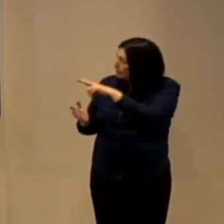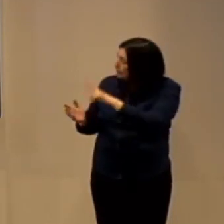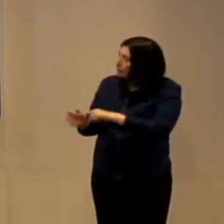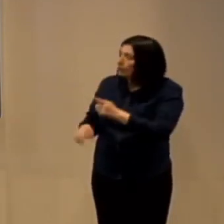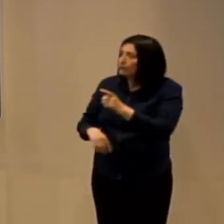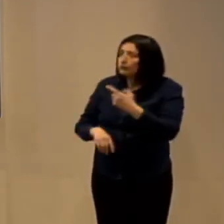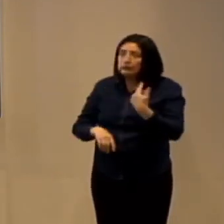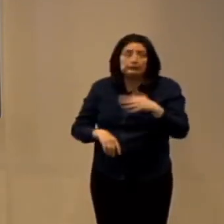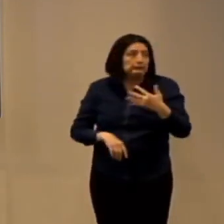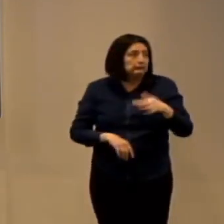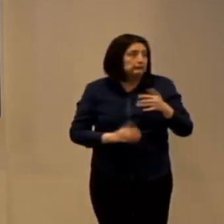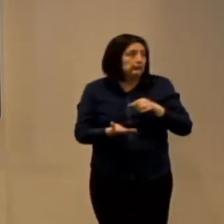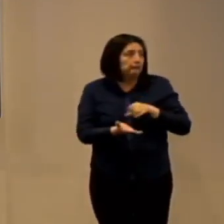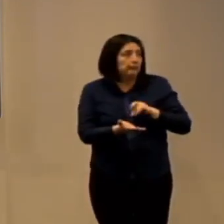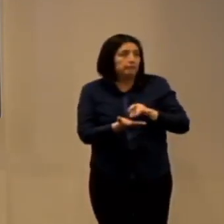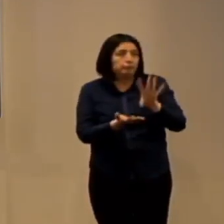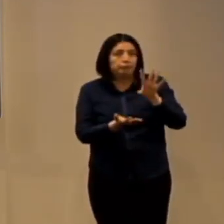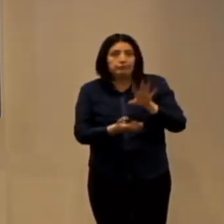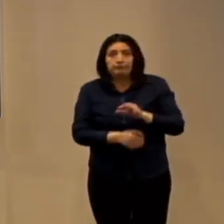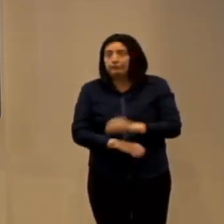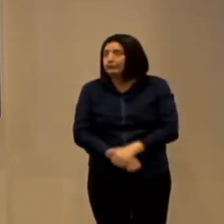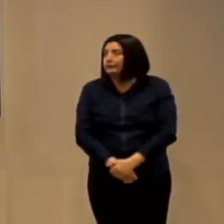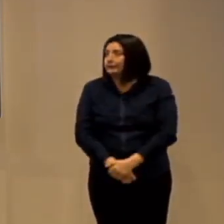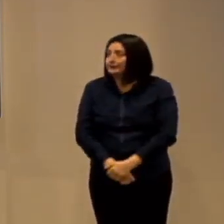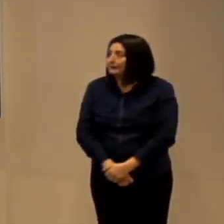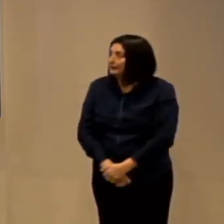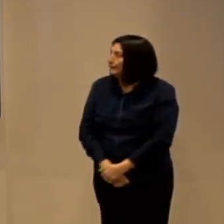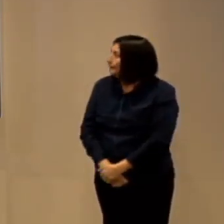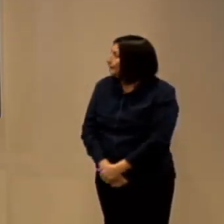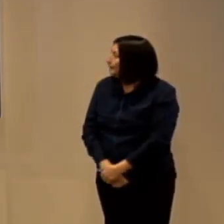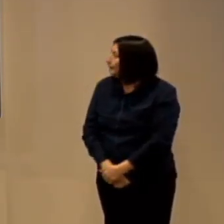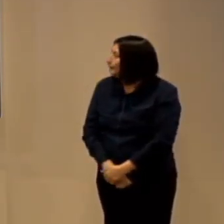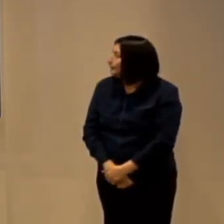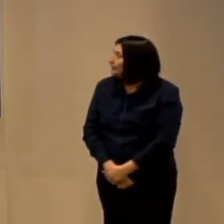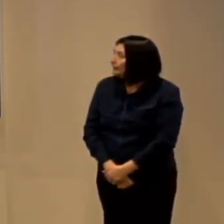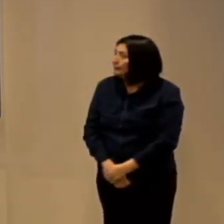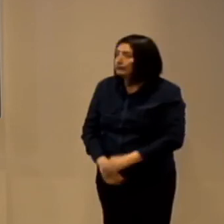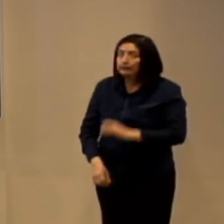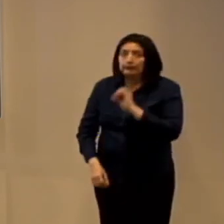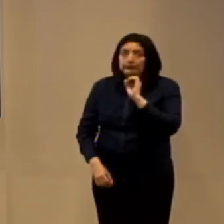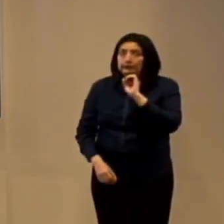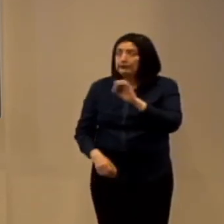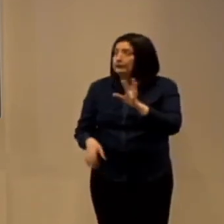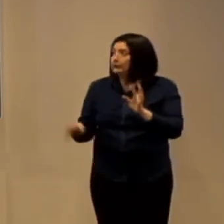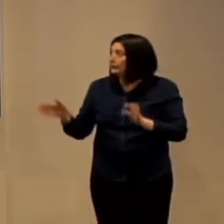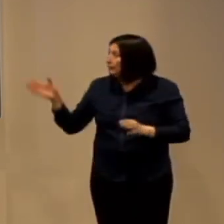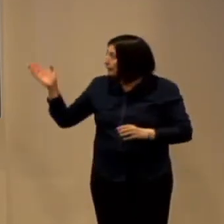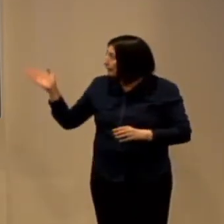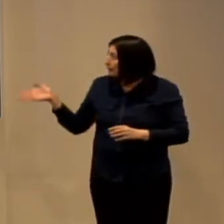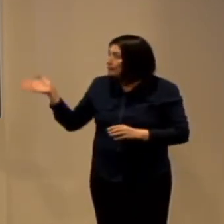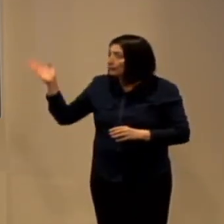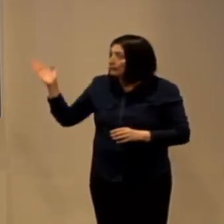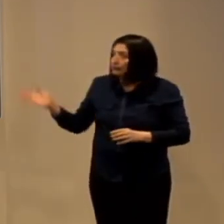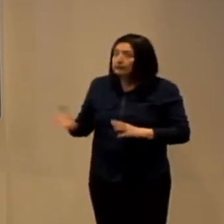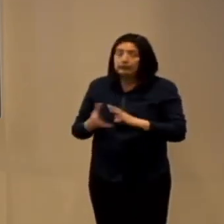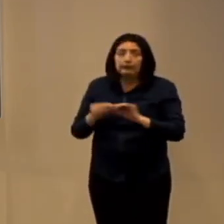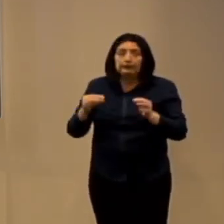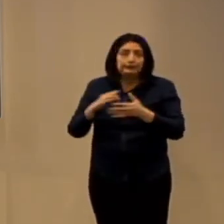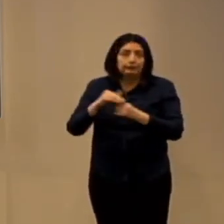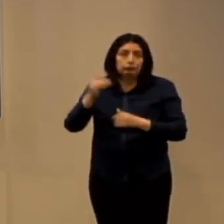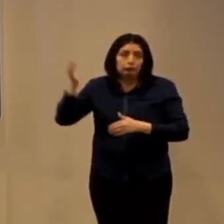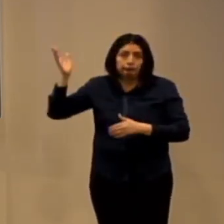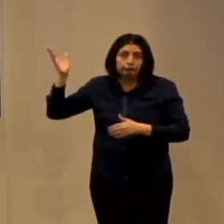porque ya creo que me expulsan ahorita, ¿ya? Y decirles que aquí también está todo el